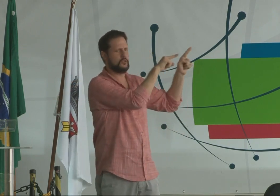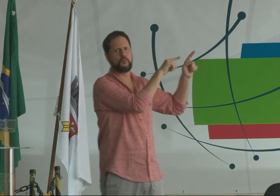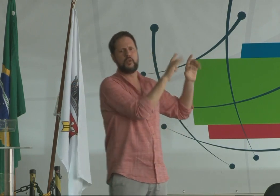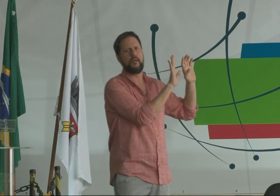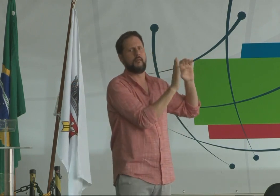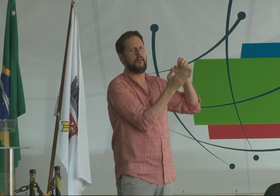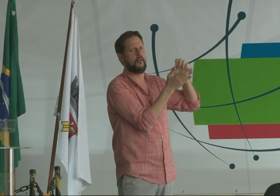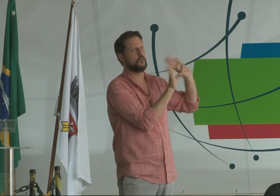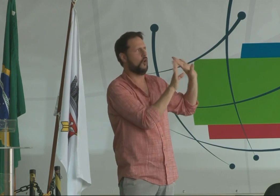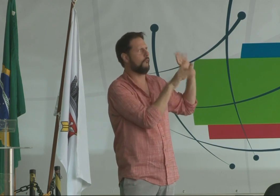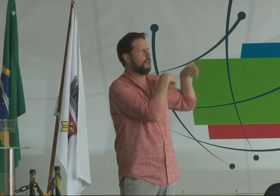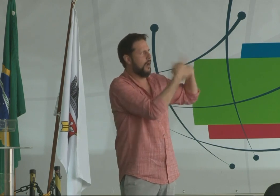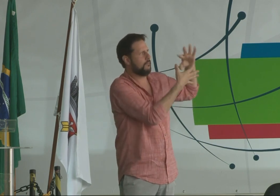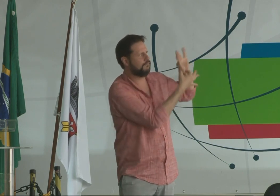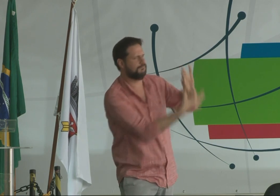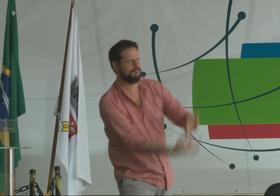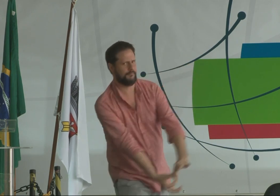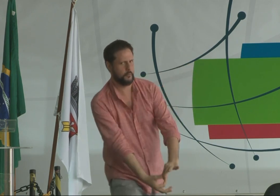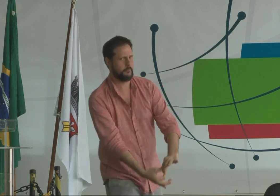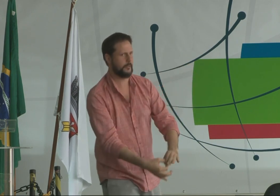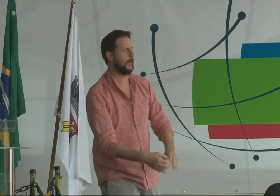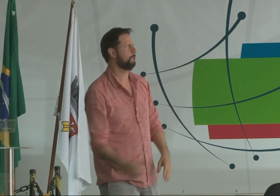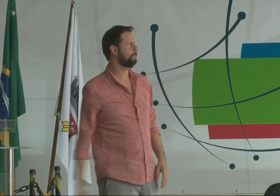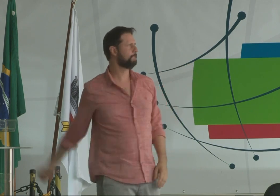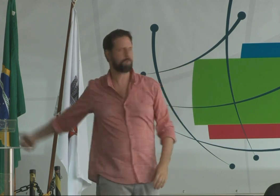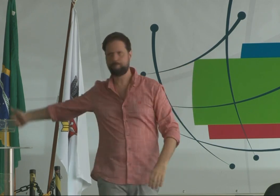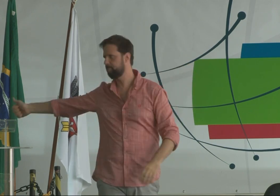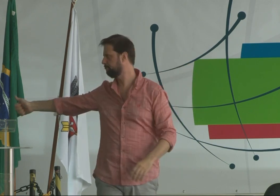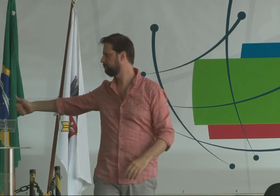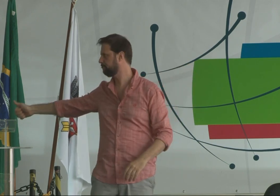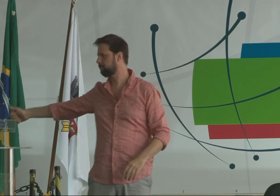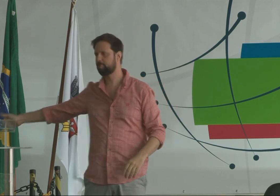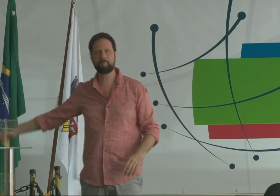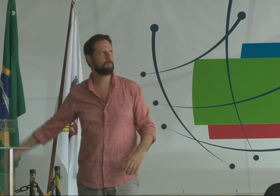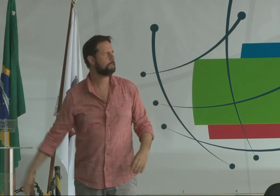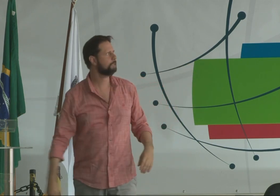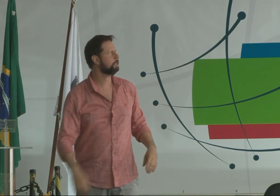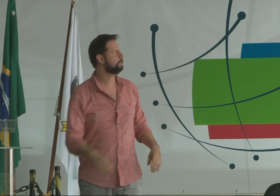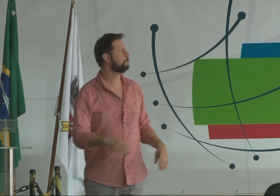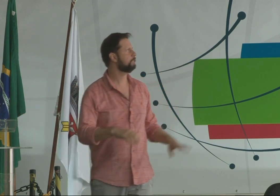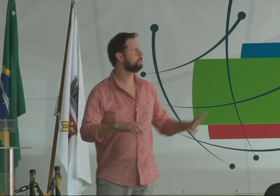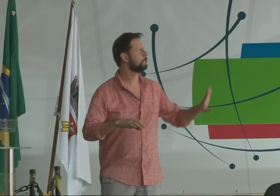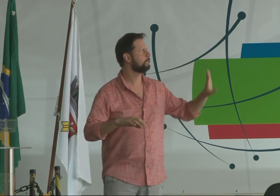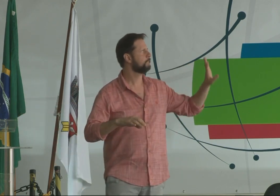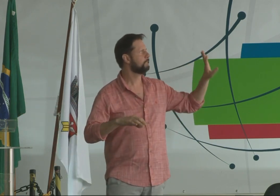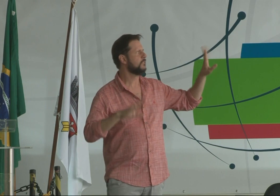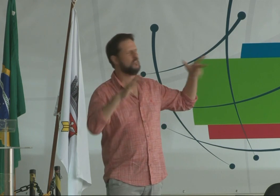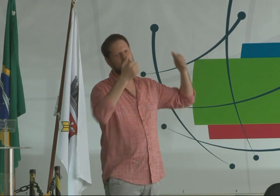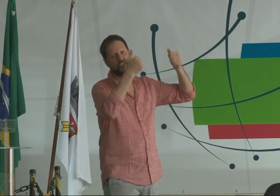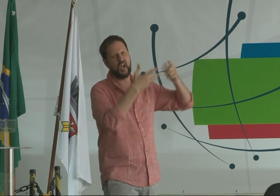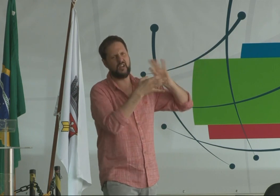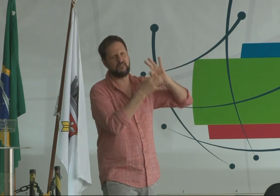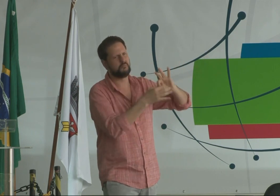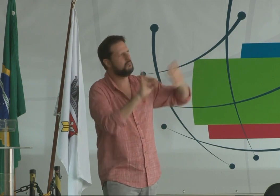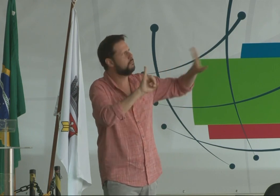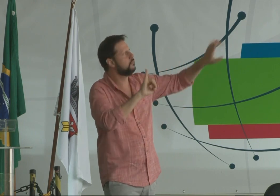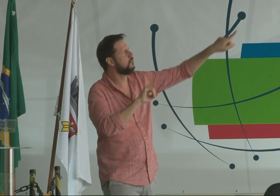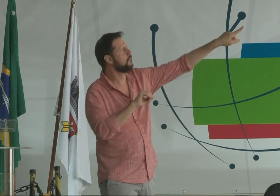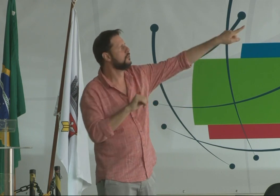e tem essa possibilidade maior. Então, é só para vocês entenderem mais ou menos o contexto associando essas épocas diferentes aí. Então, já falei